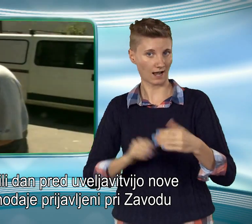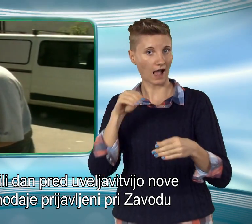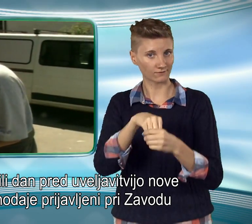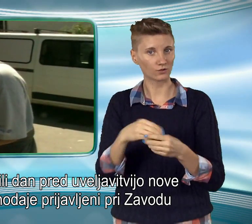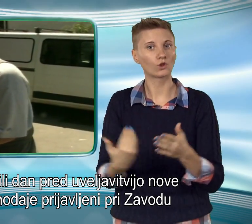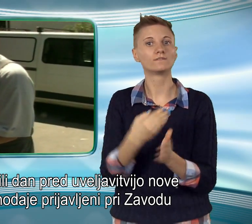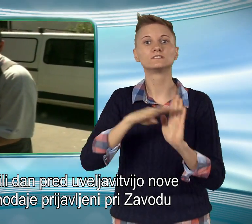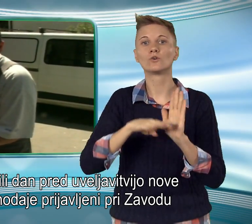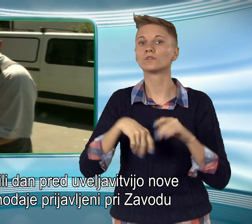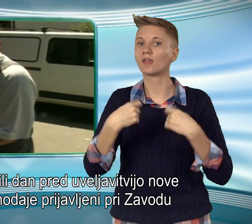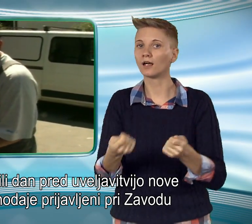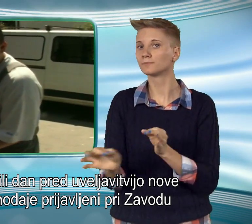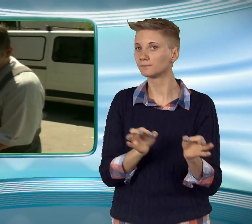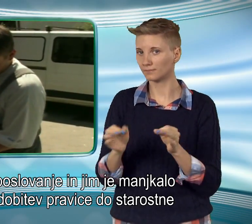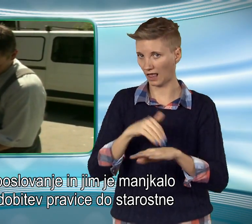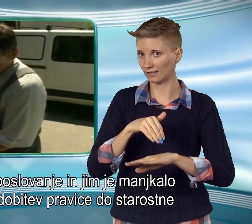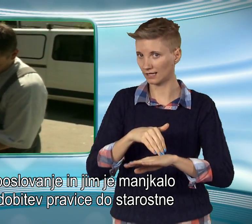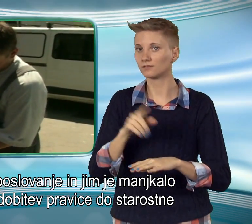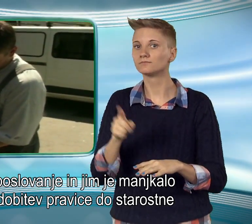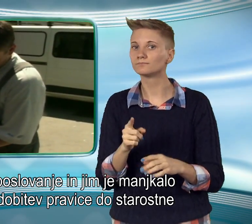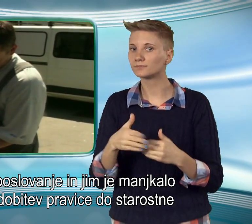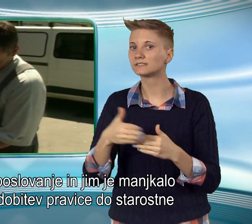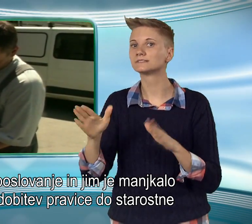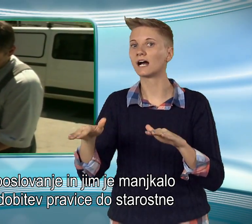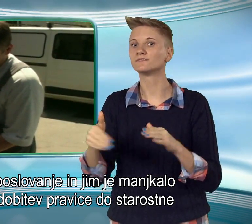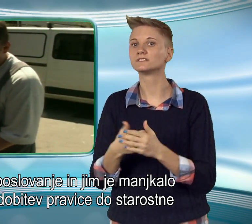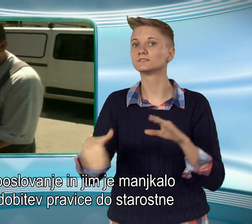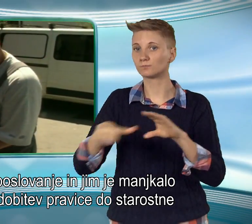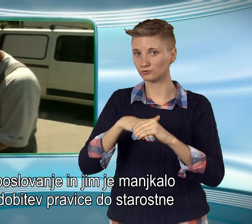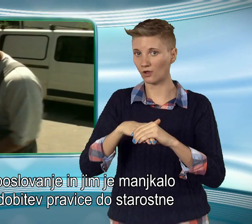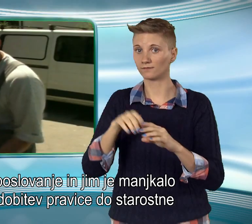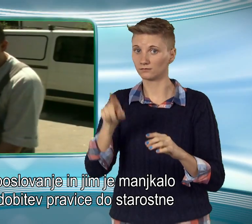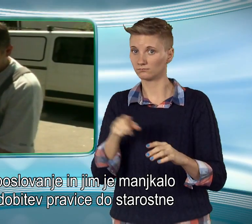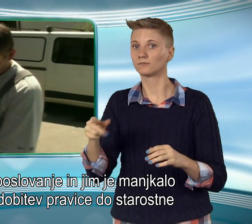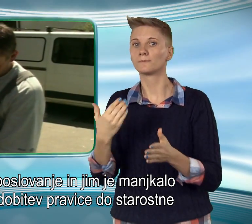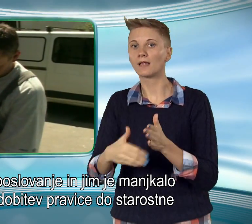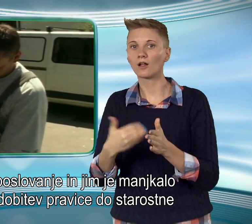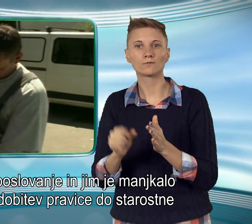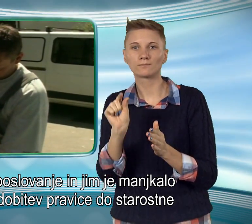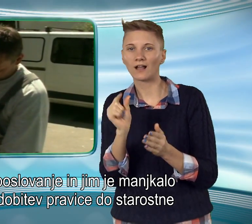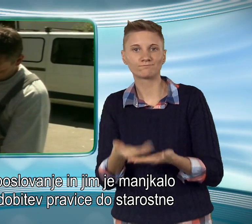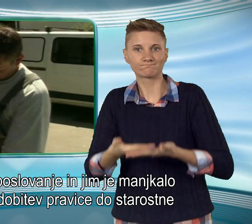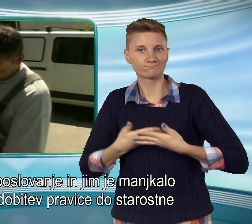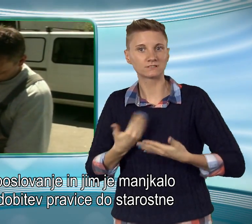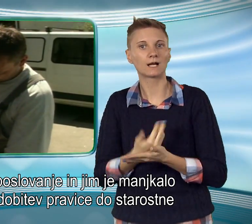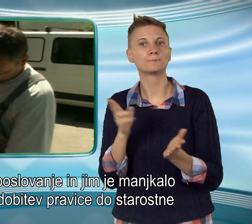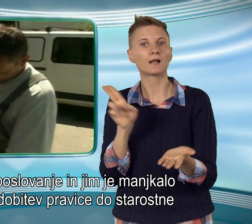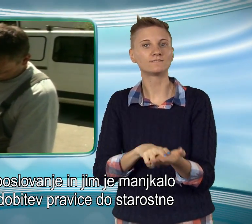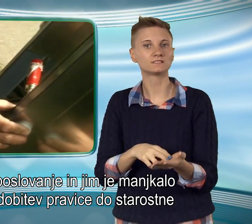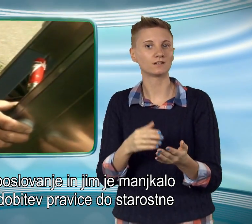Zavodu za zaposlovanje in jim je manjkalo za pridobitev pravice do starostne pokojnine po prejšnjem zakonu do 5 let